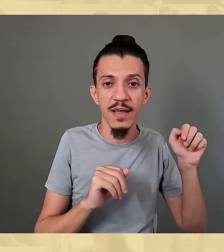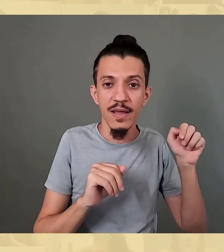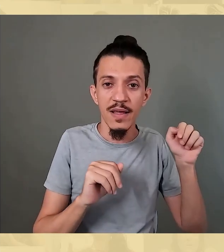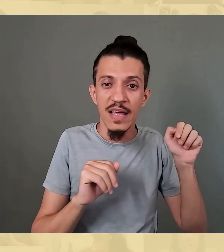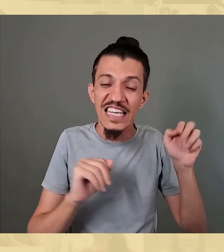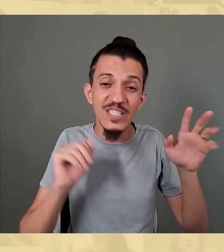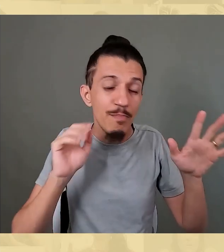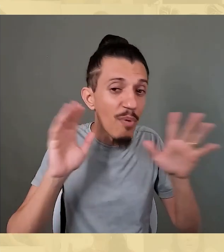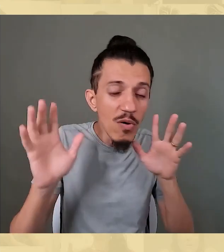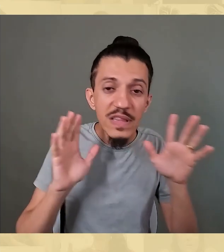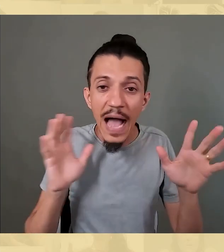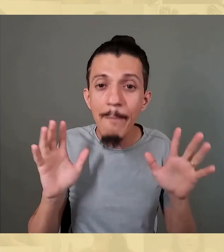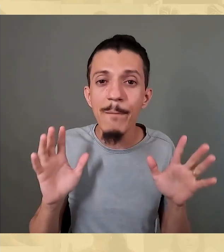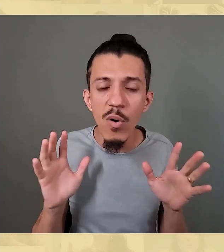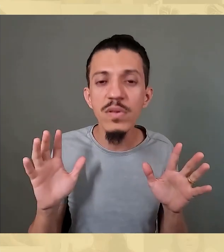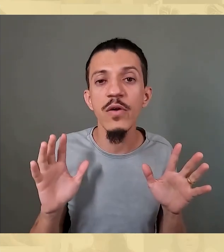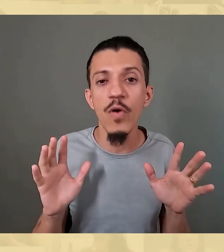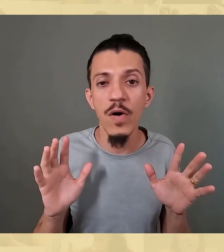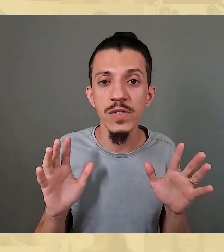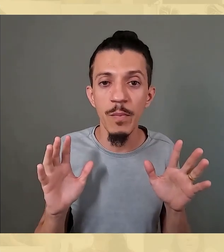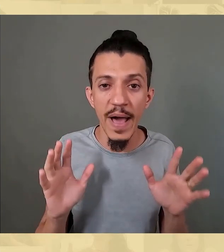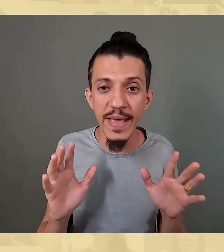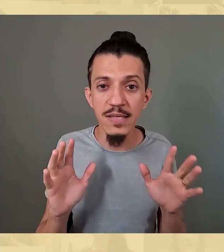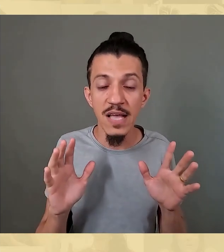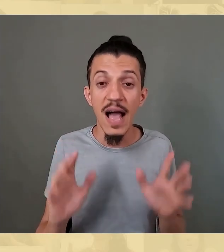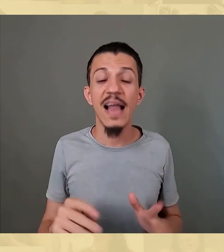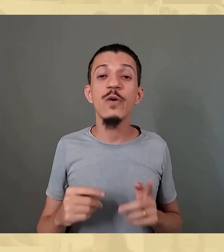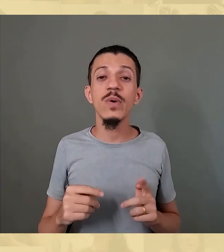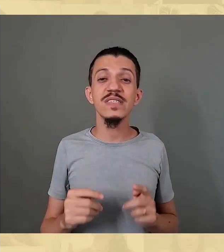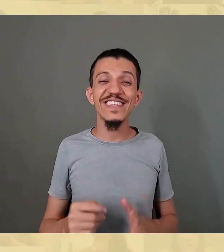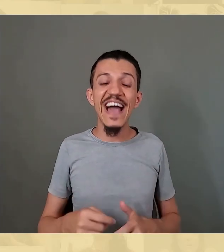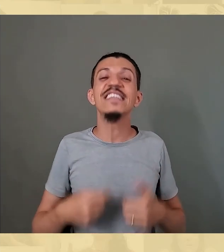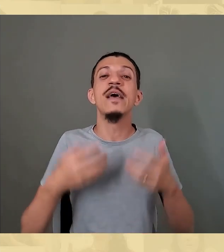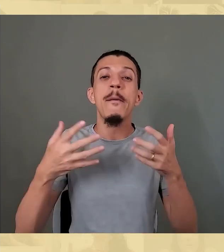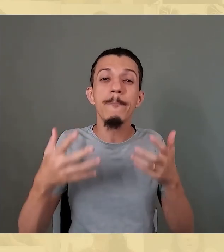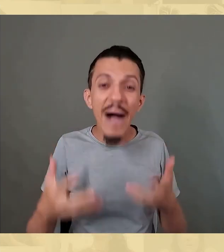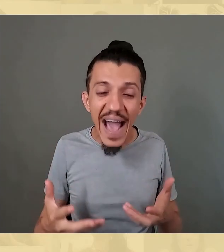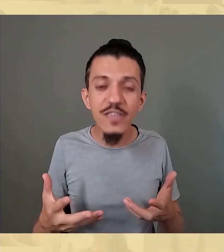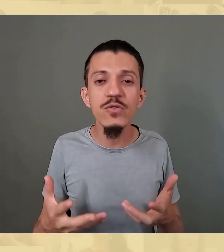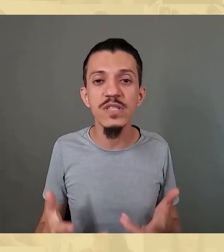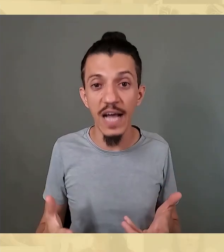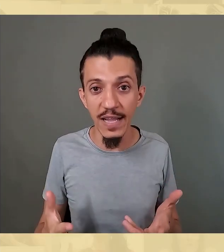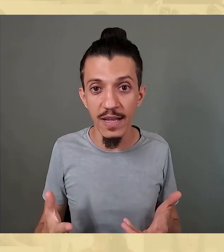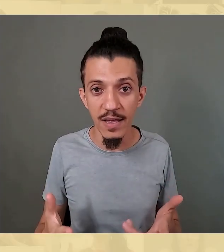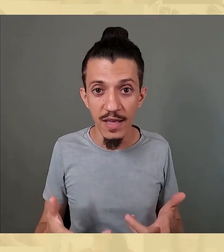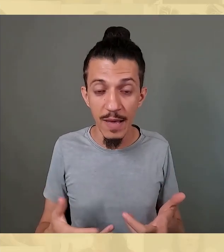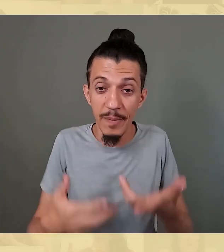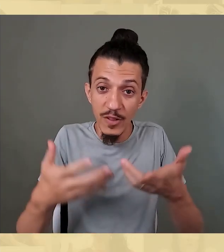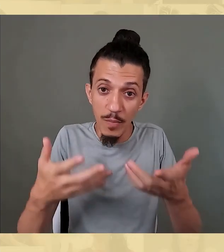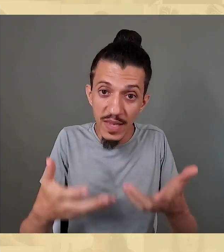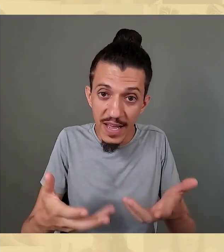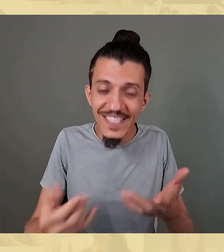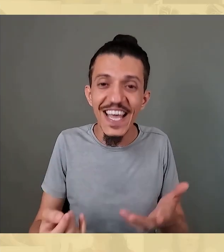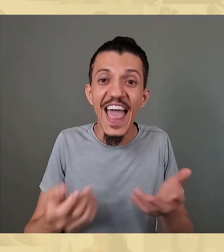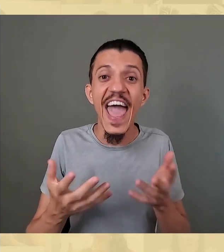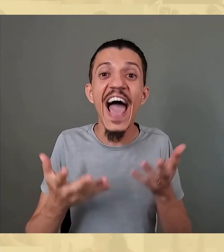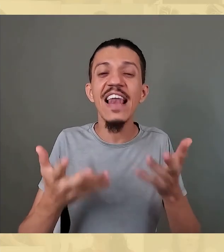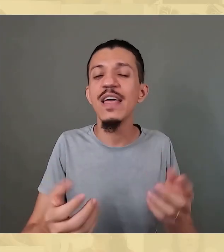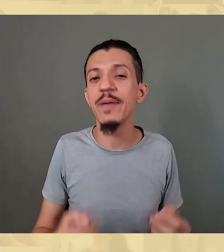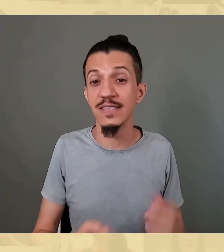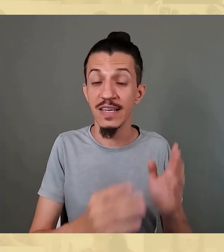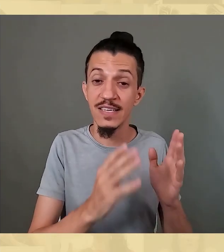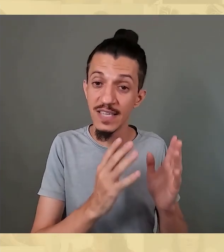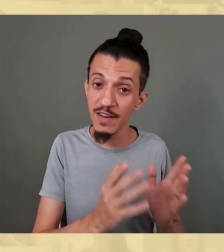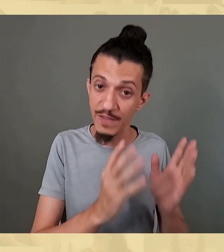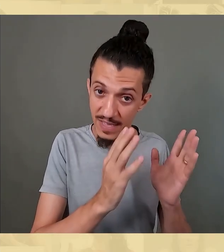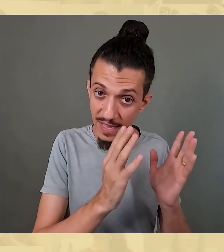Acre. De ponta a ponta no nosso país, a língua de sinais mais usada e a predominante é a